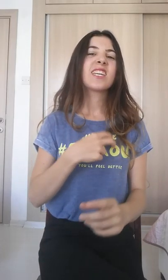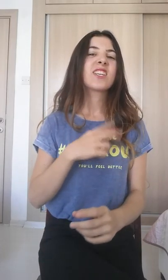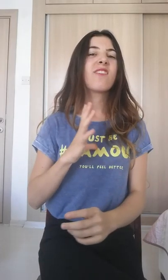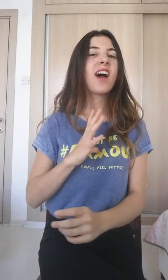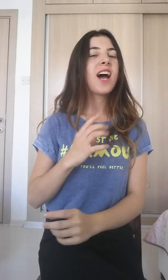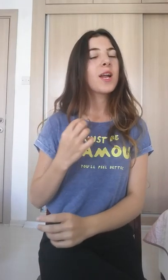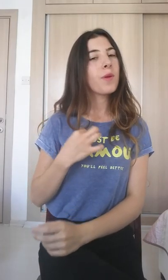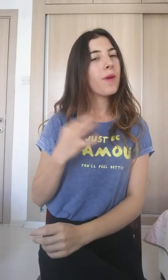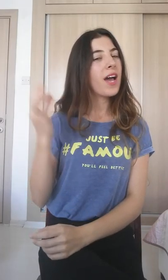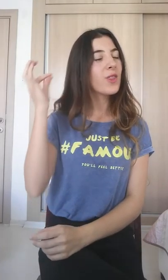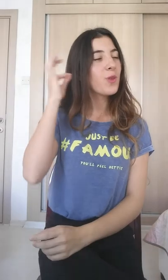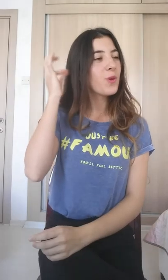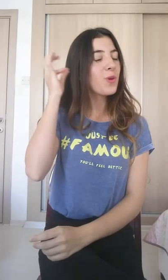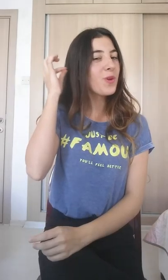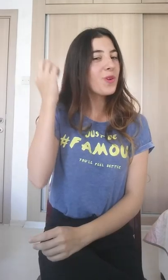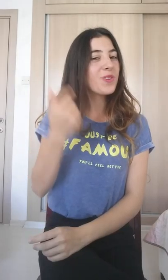aşk var bir ben